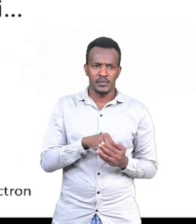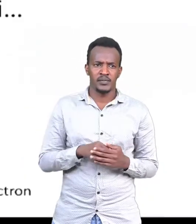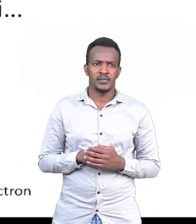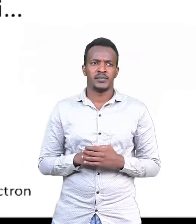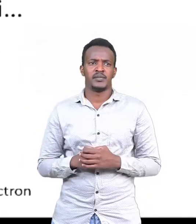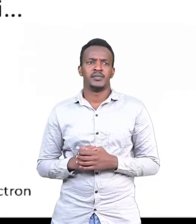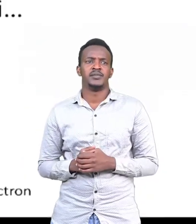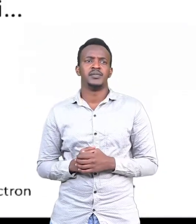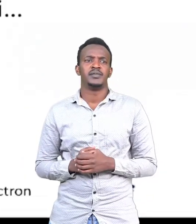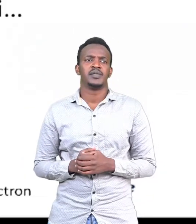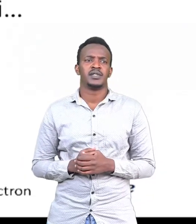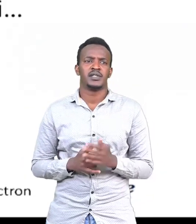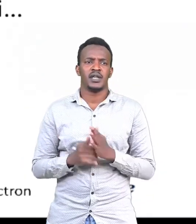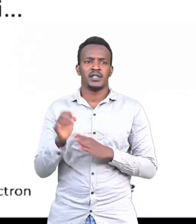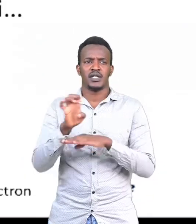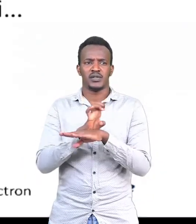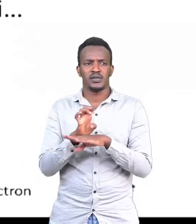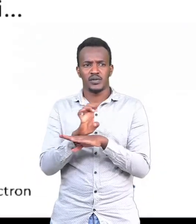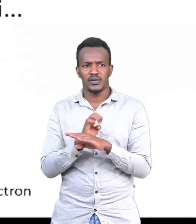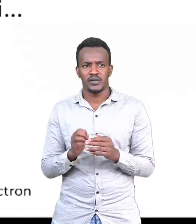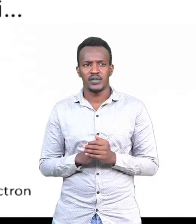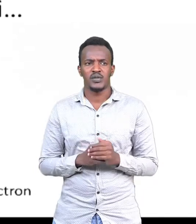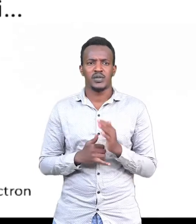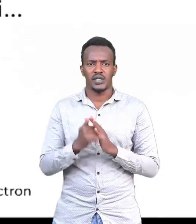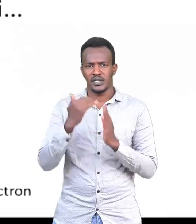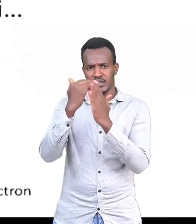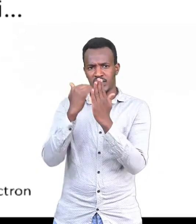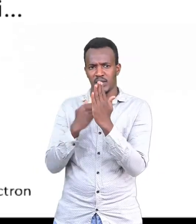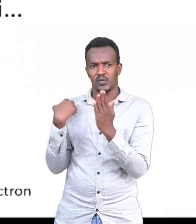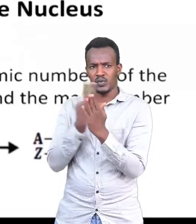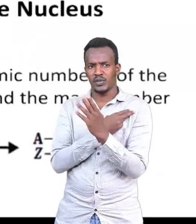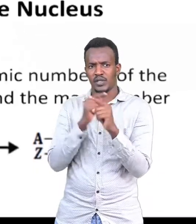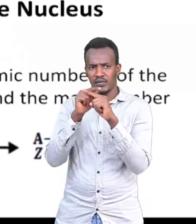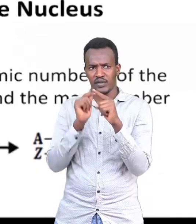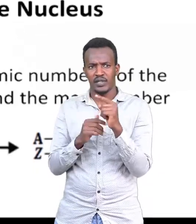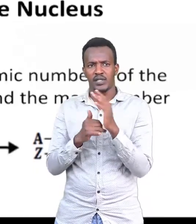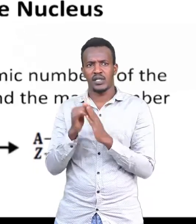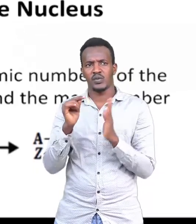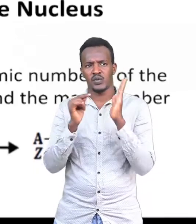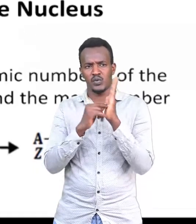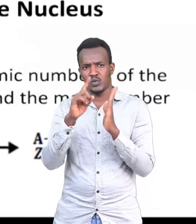weeyaan electronkaas ama beta particle waana qaabkaas qaabkeenu u furfurnay su'aashaasi labaad